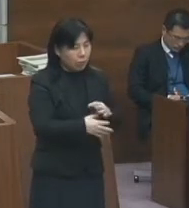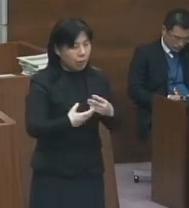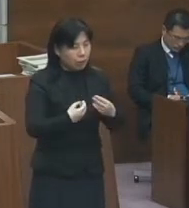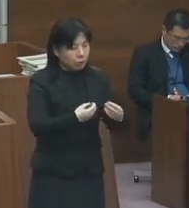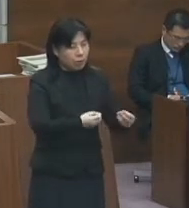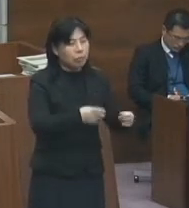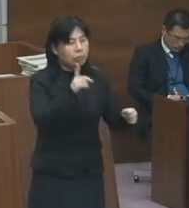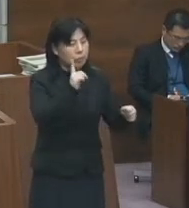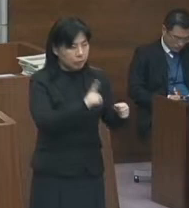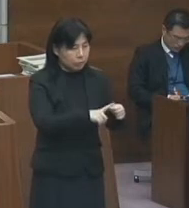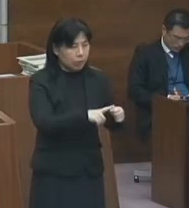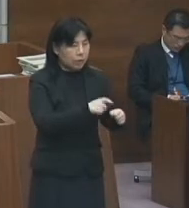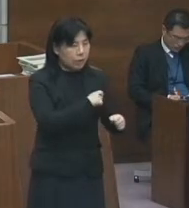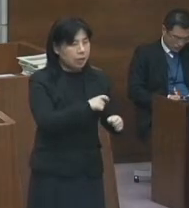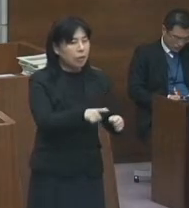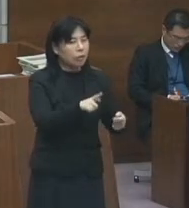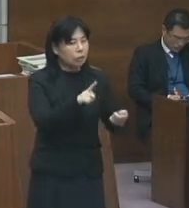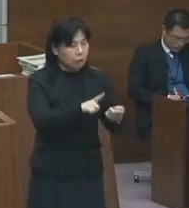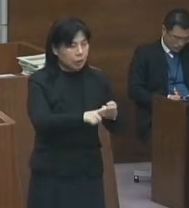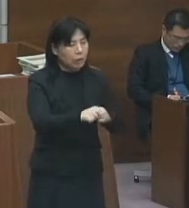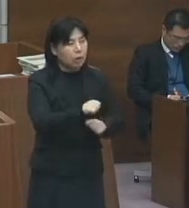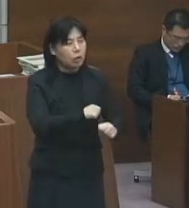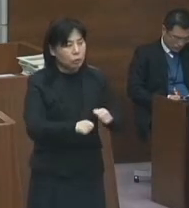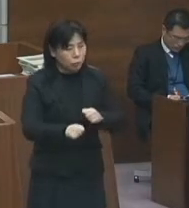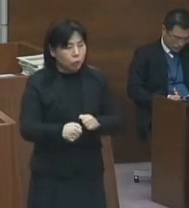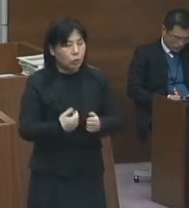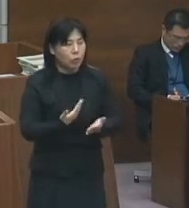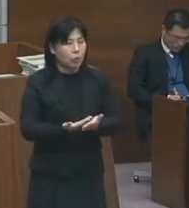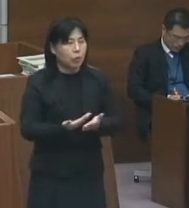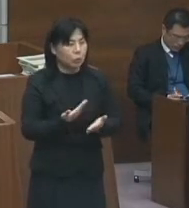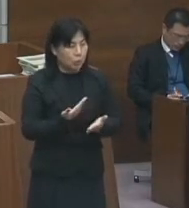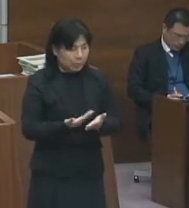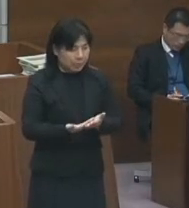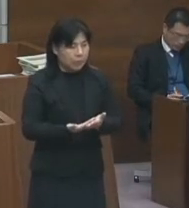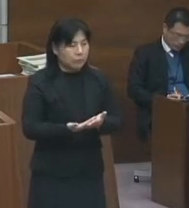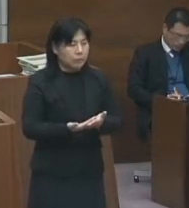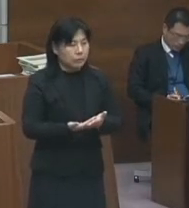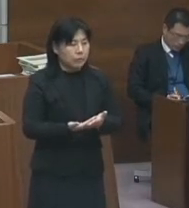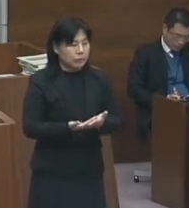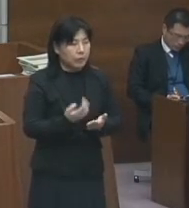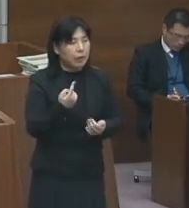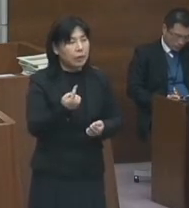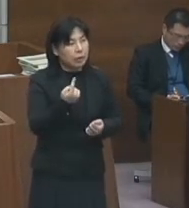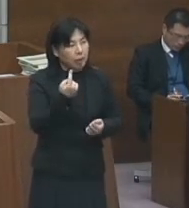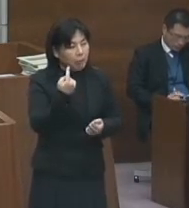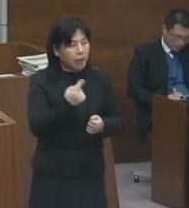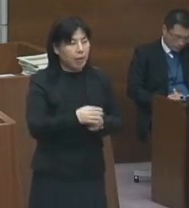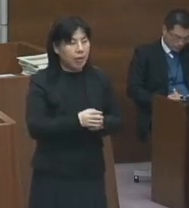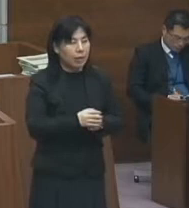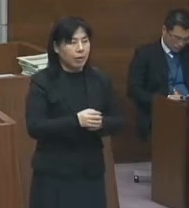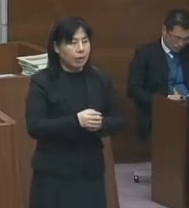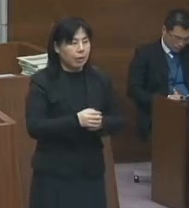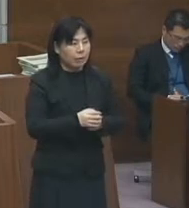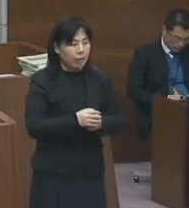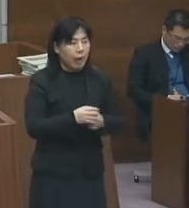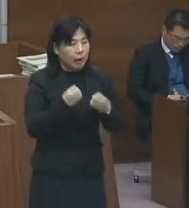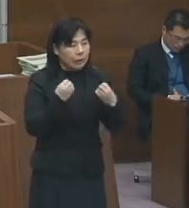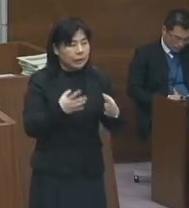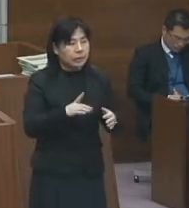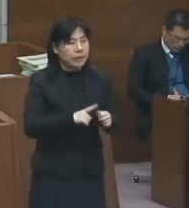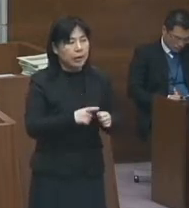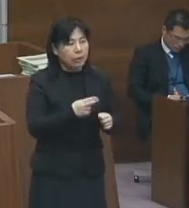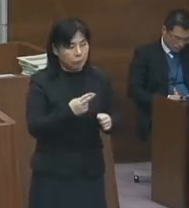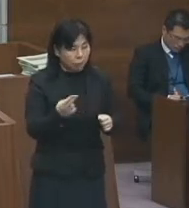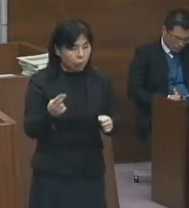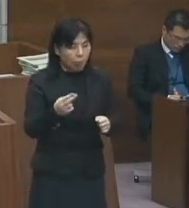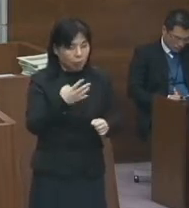積極的な取り組みを求め、以下3点について見解をお聞きいたします。1点目は、新年度4月1日